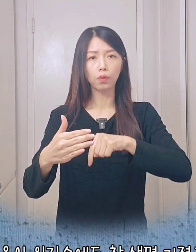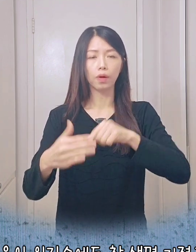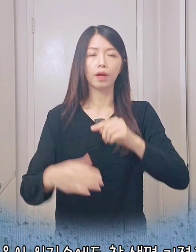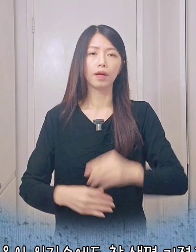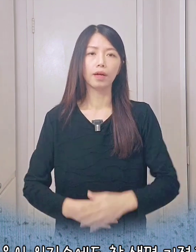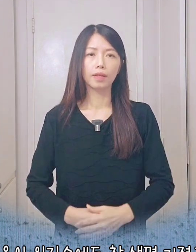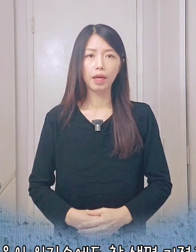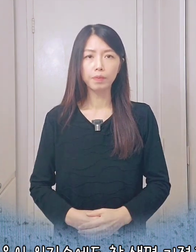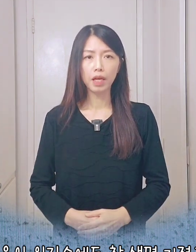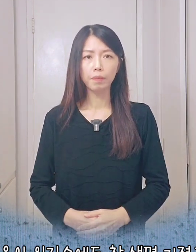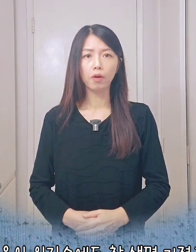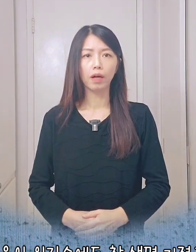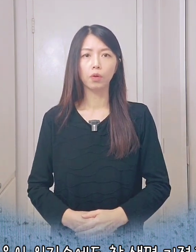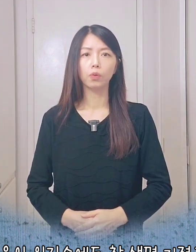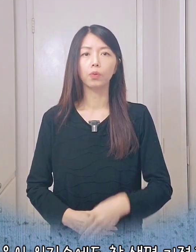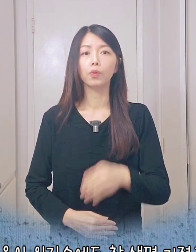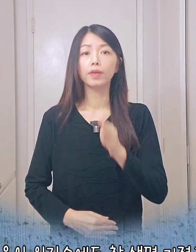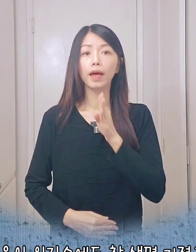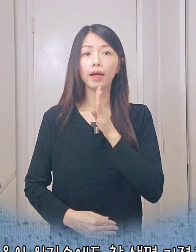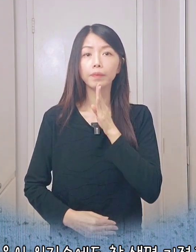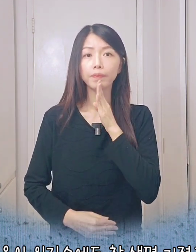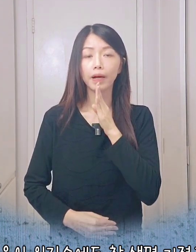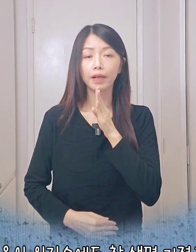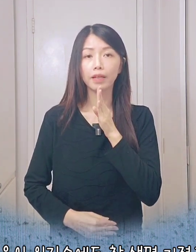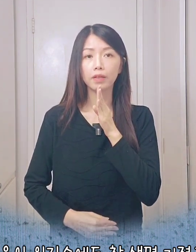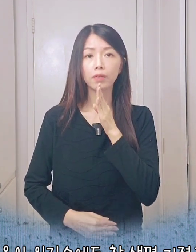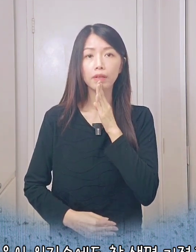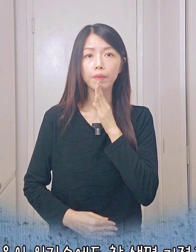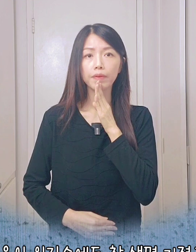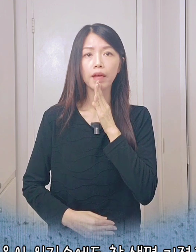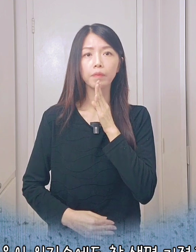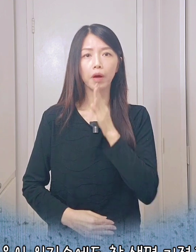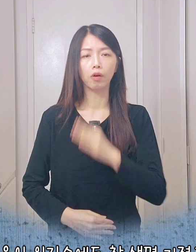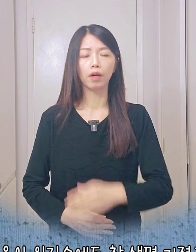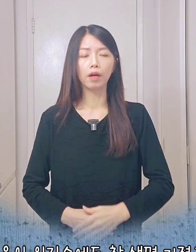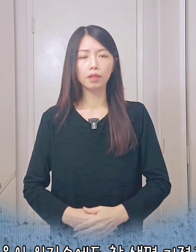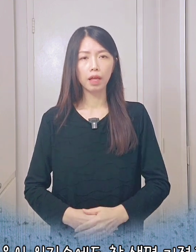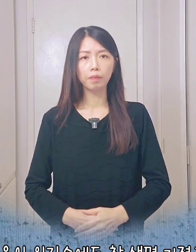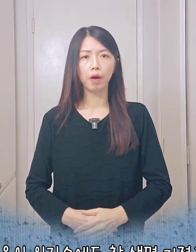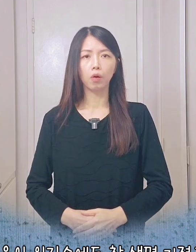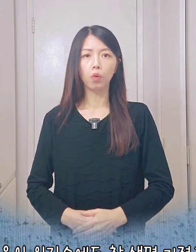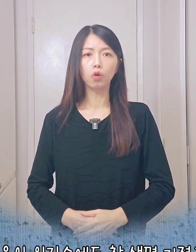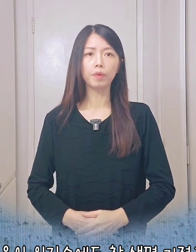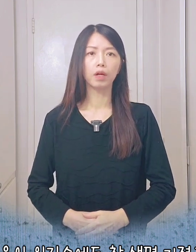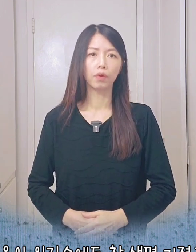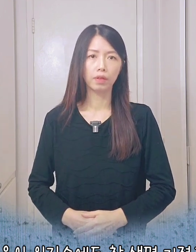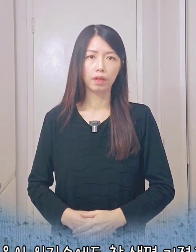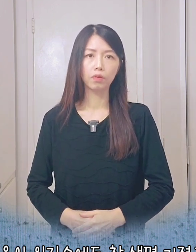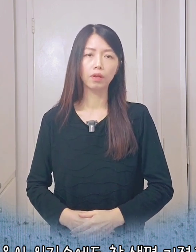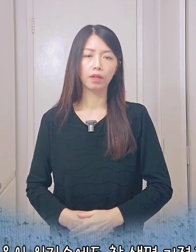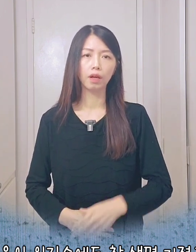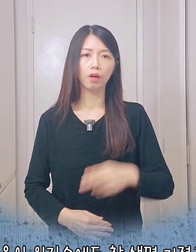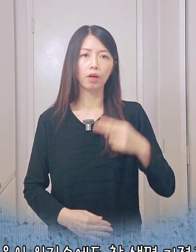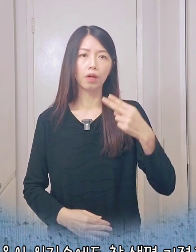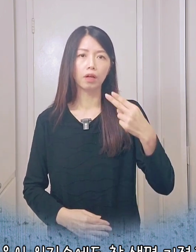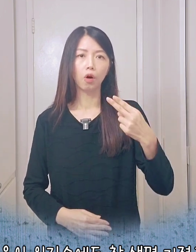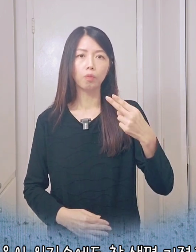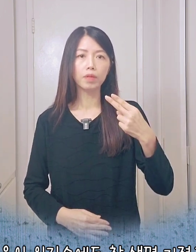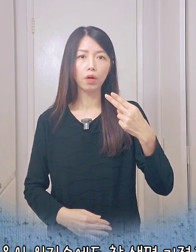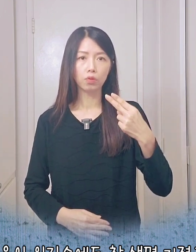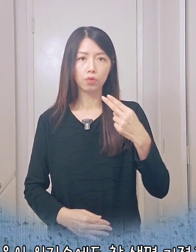속에도 참 생명 가졌고, 참, 아까 했죠? 참 생명, 호흡이라고 한 지의